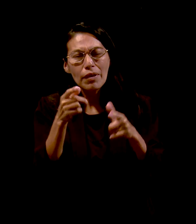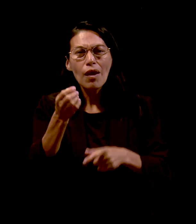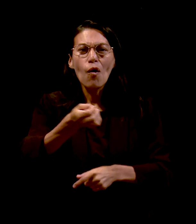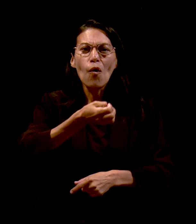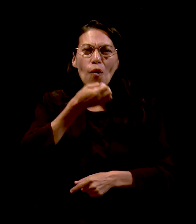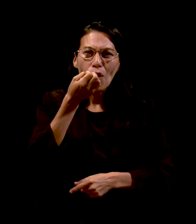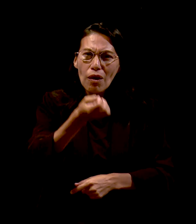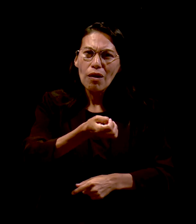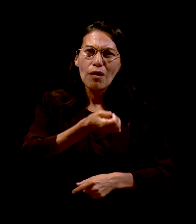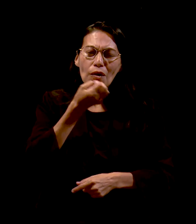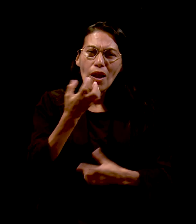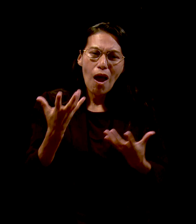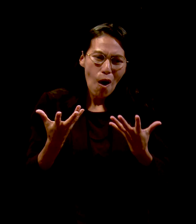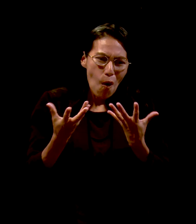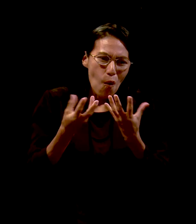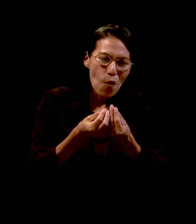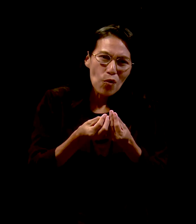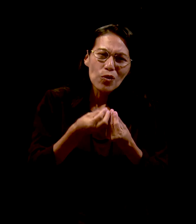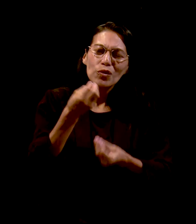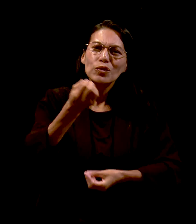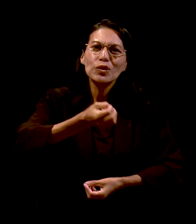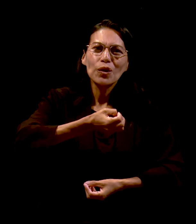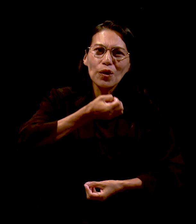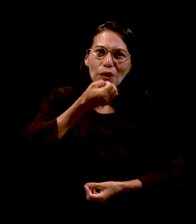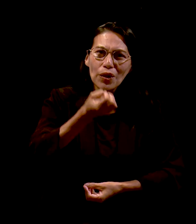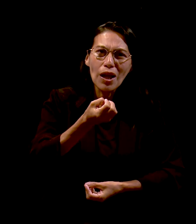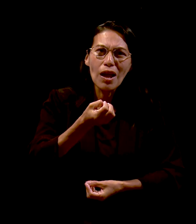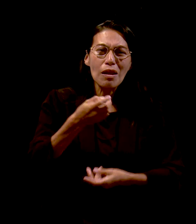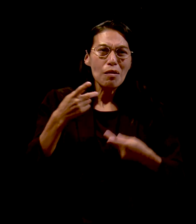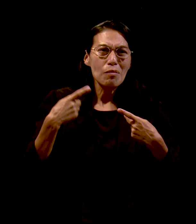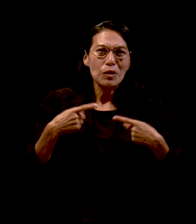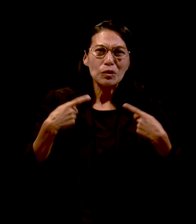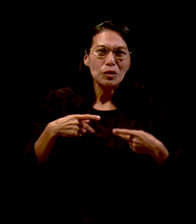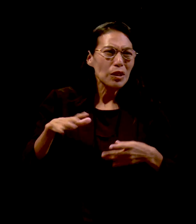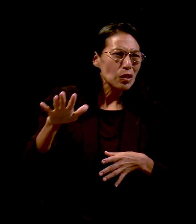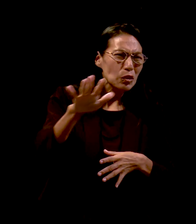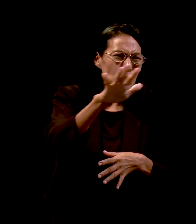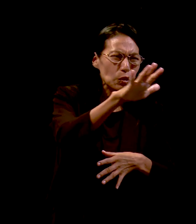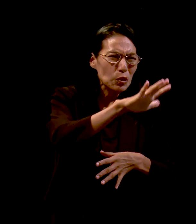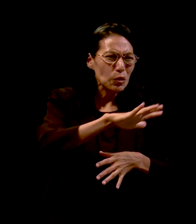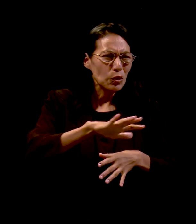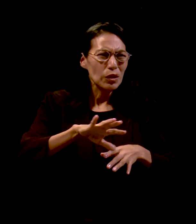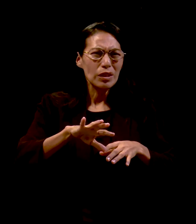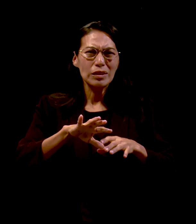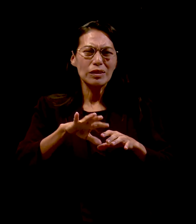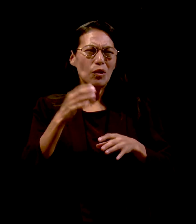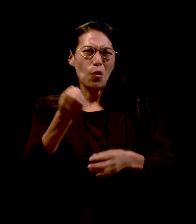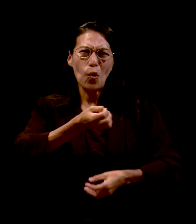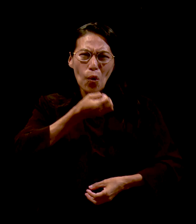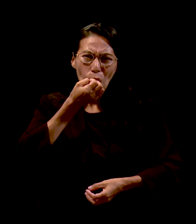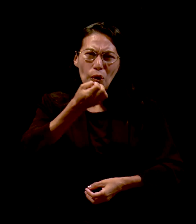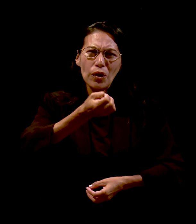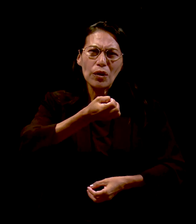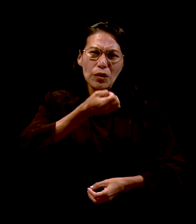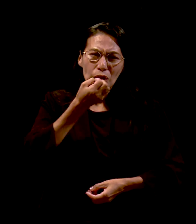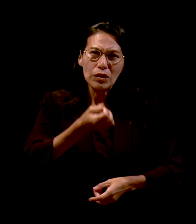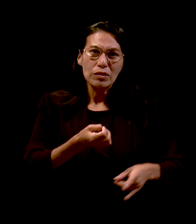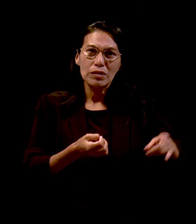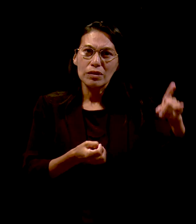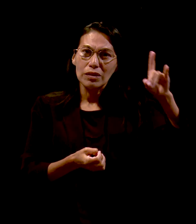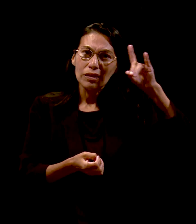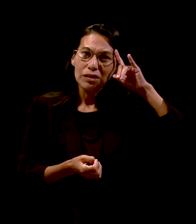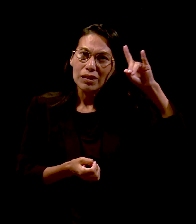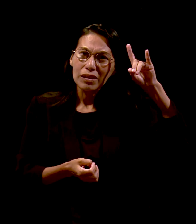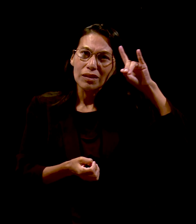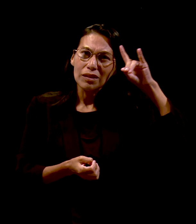y podamos inundar el mundo de oraciones para que el enemigo no pueda